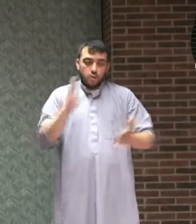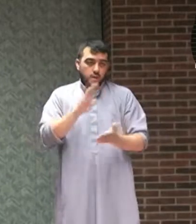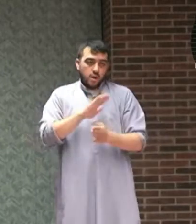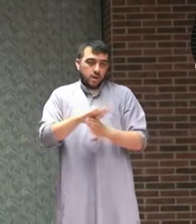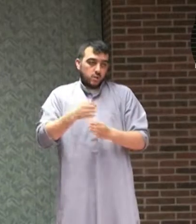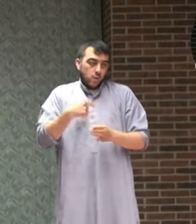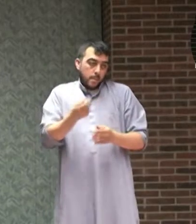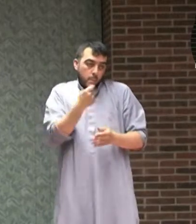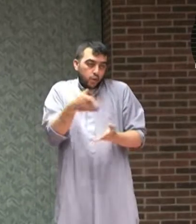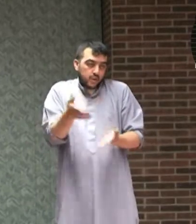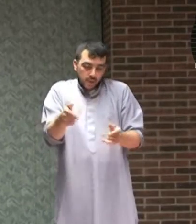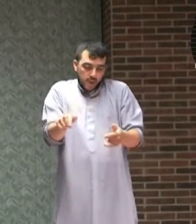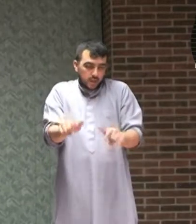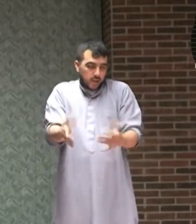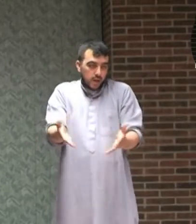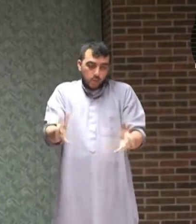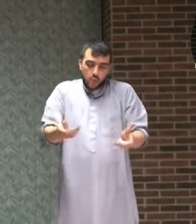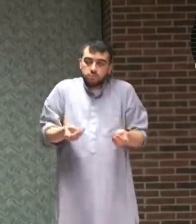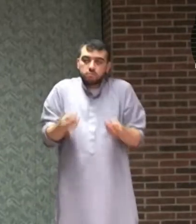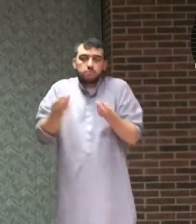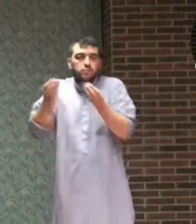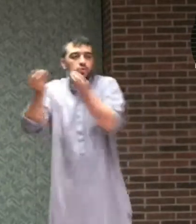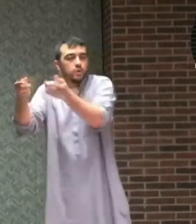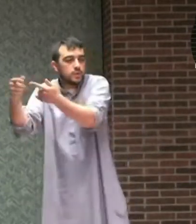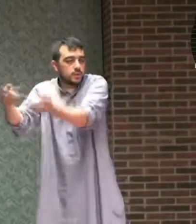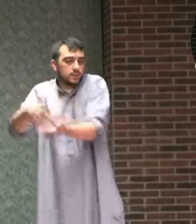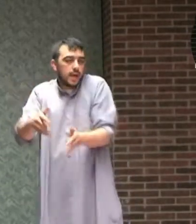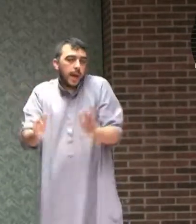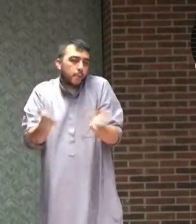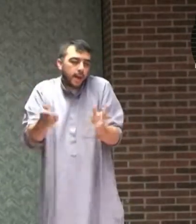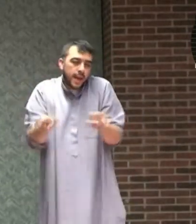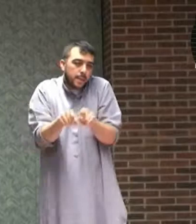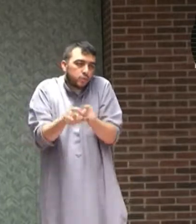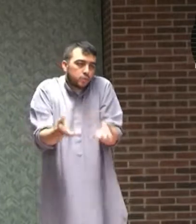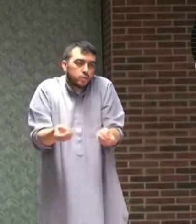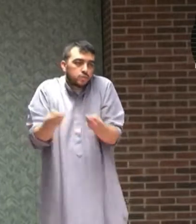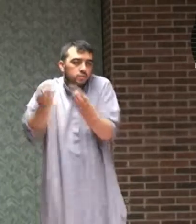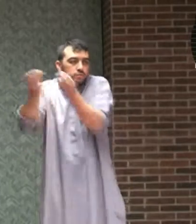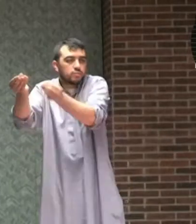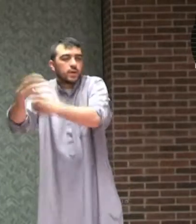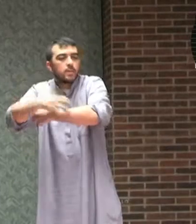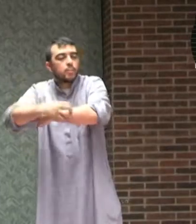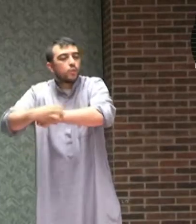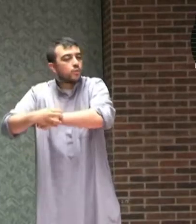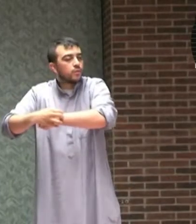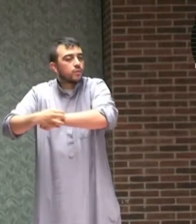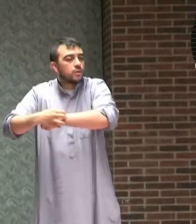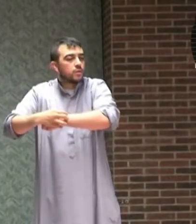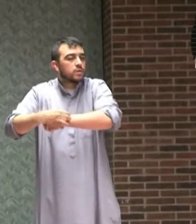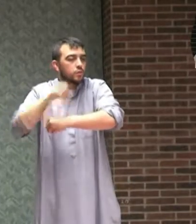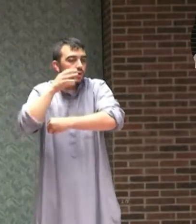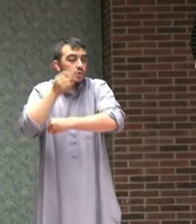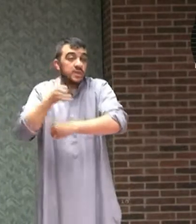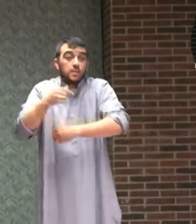mashallah, tabarakallah, qui sont assez bien financièrement, etc., et qui s'offrent des repas